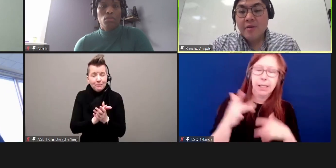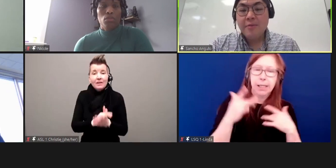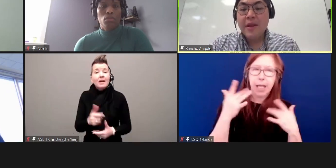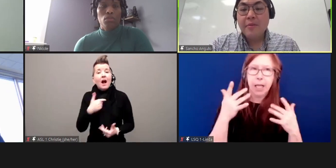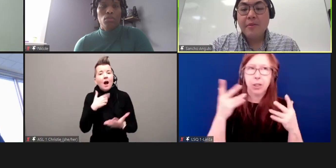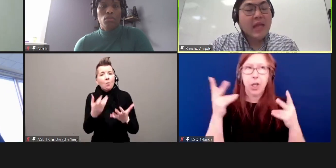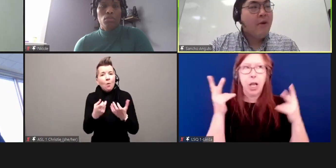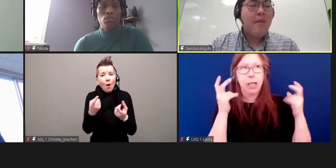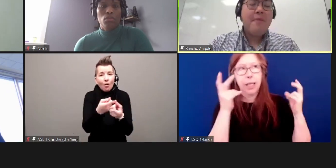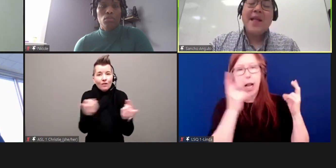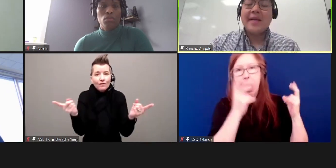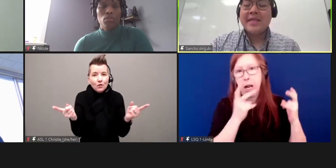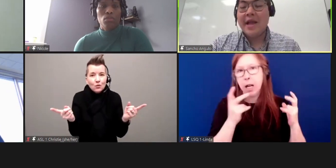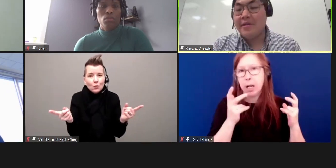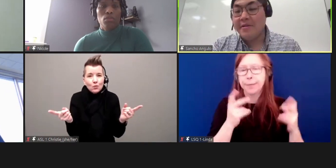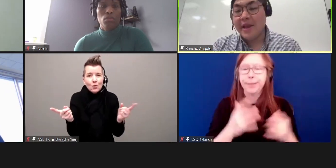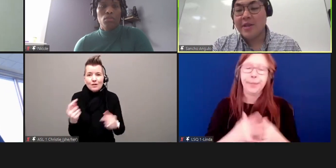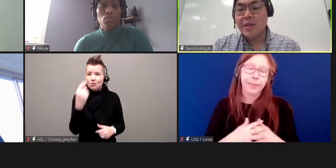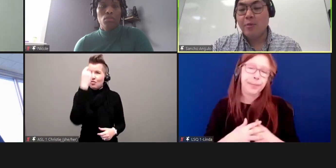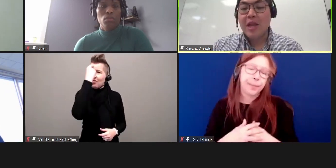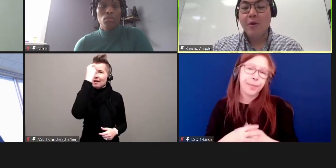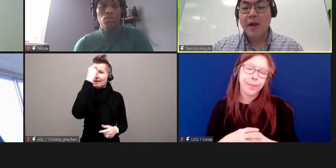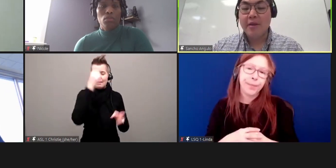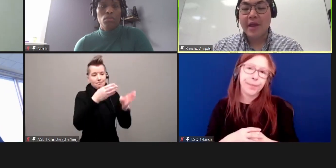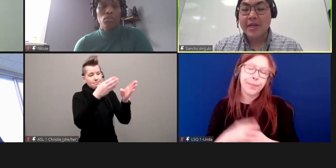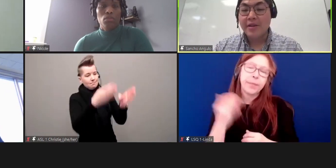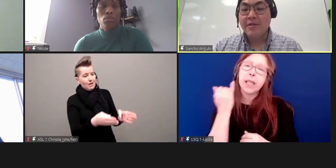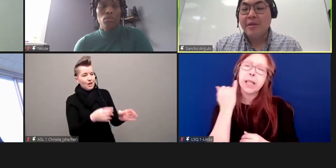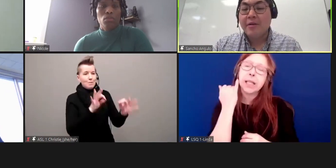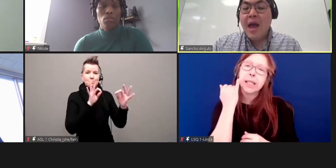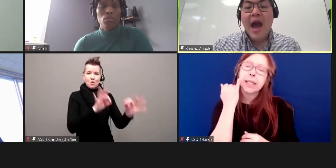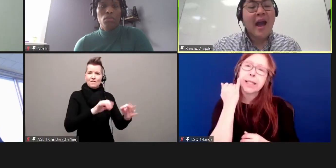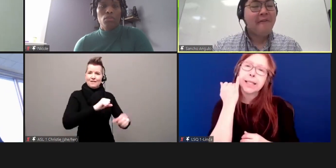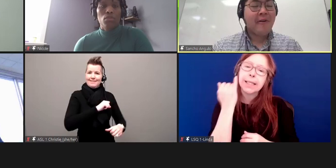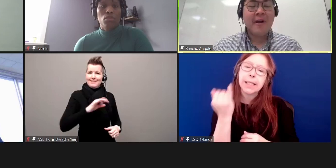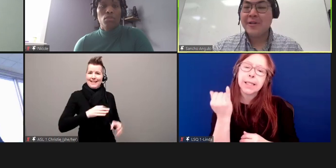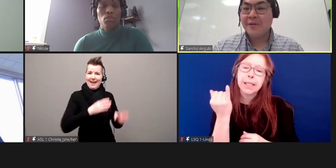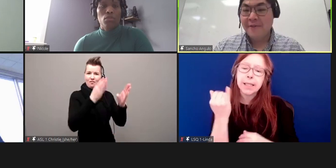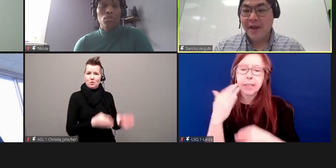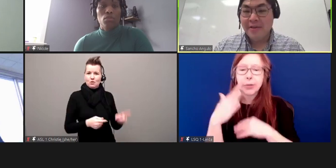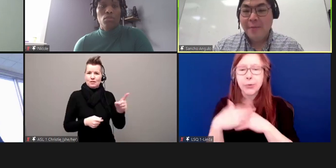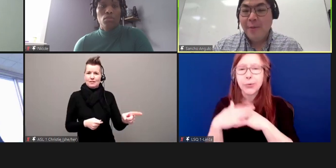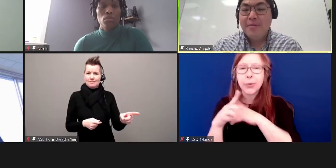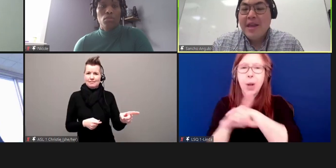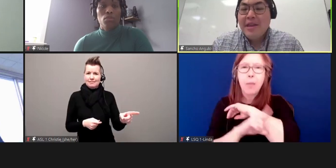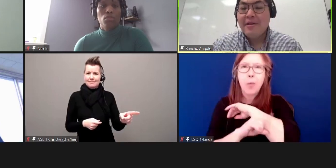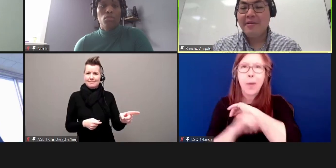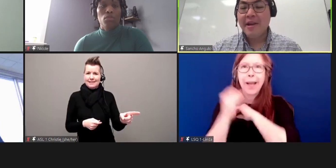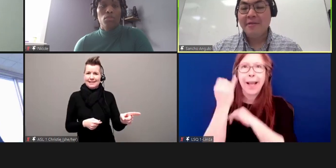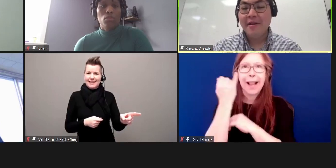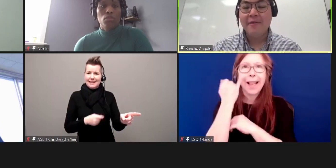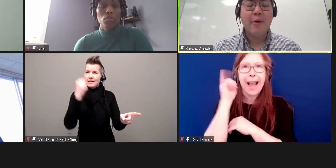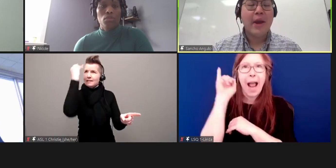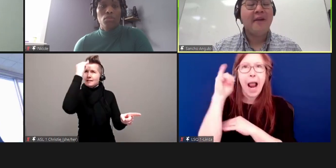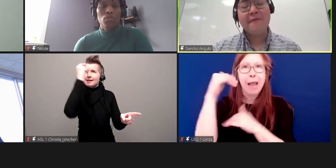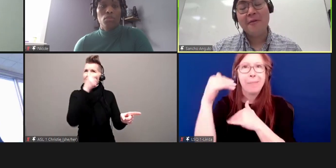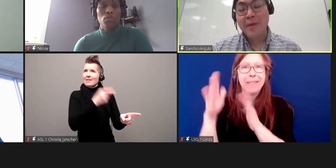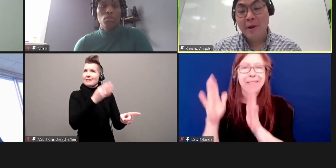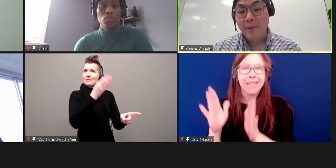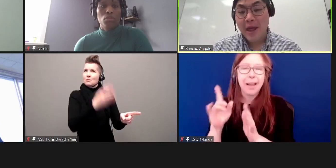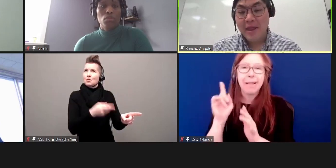Il faut aussi changer notre idée de ce qu'est l'employé idéal. Les organismes ont tendance